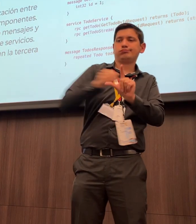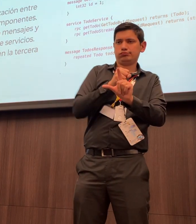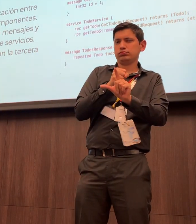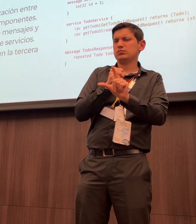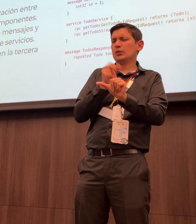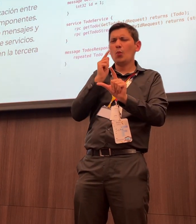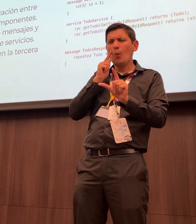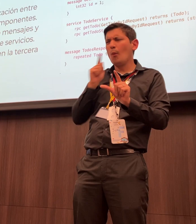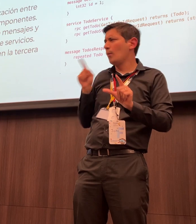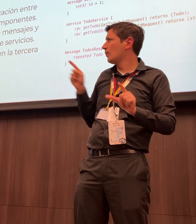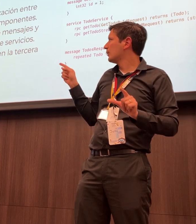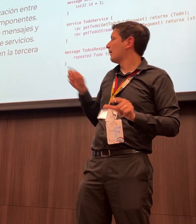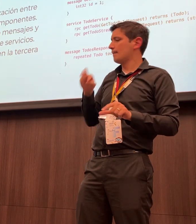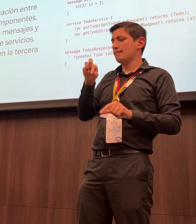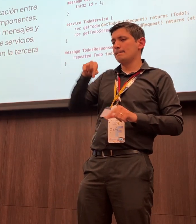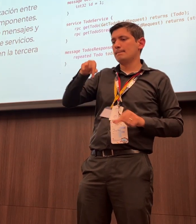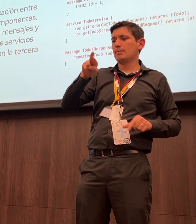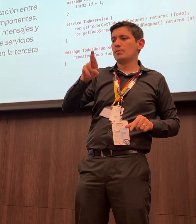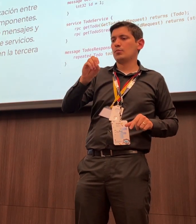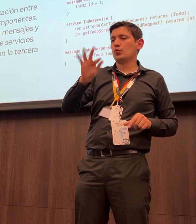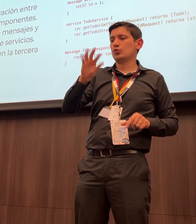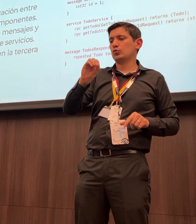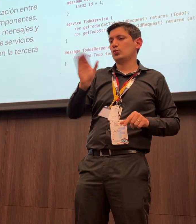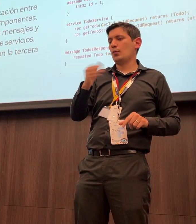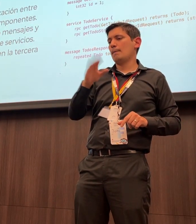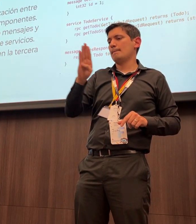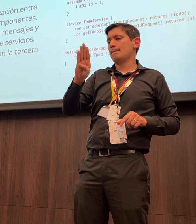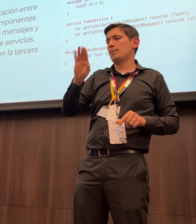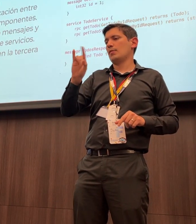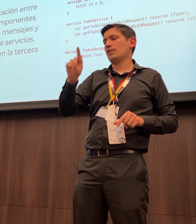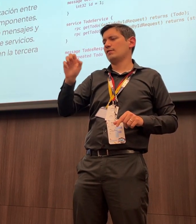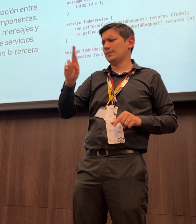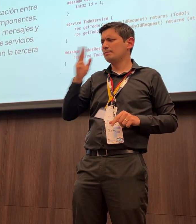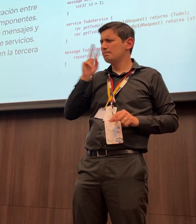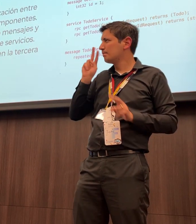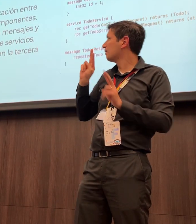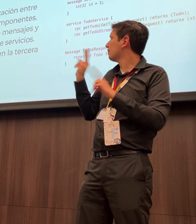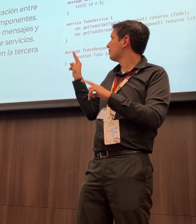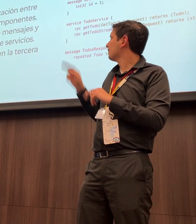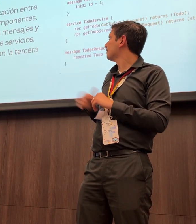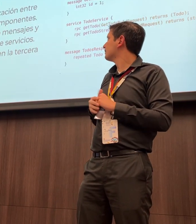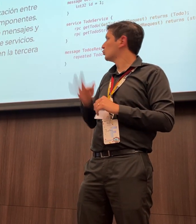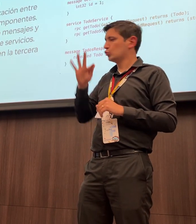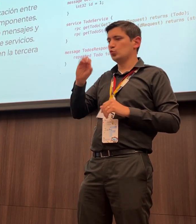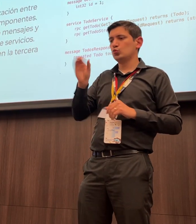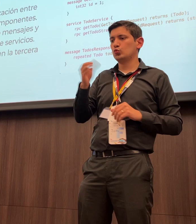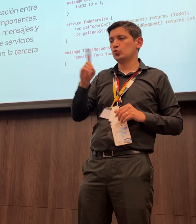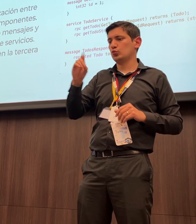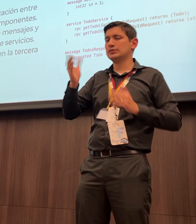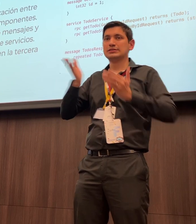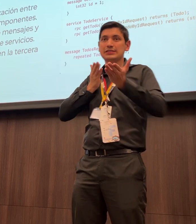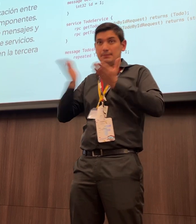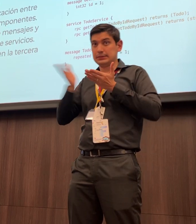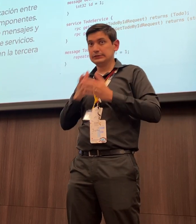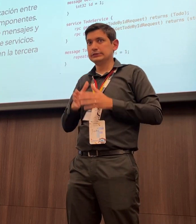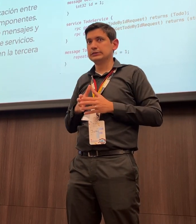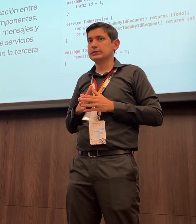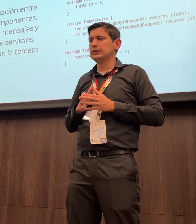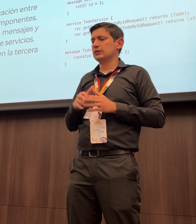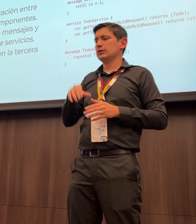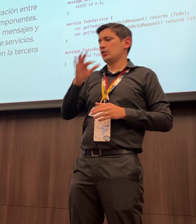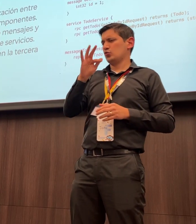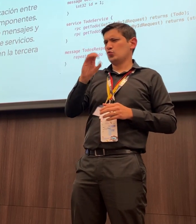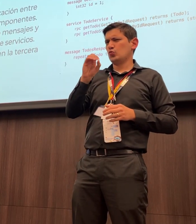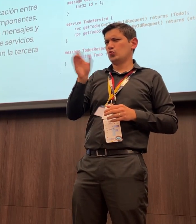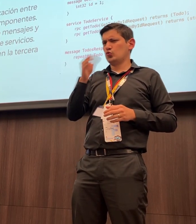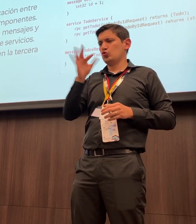la notación de un de Protocol Buffers, ¿no? Si ven acá, tenemos el to-do service y también tenemos un método para